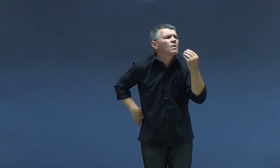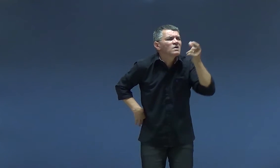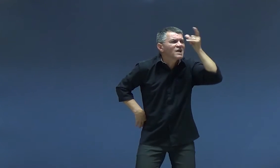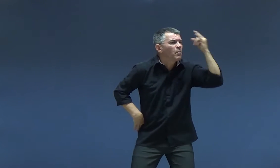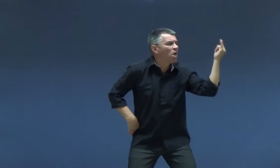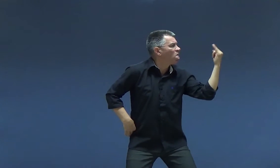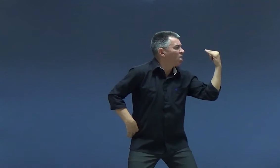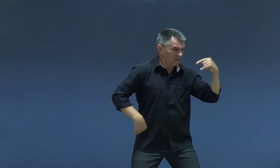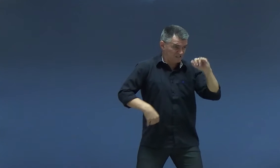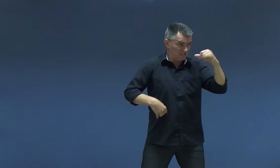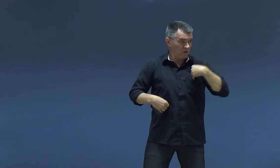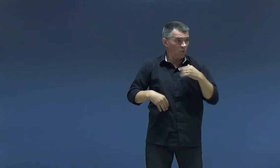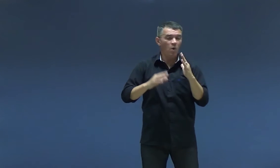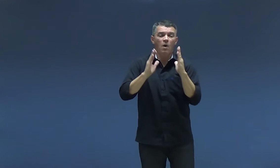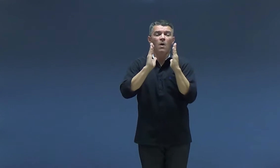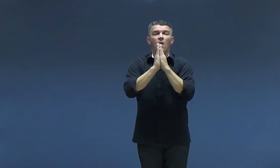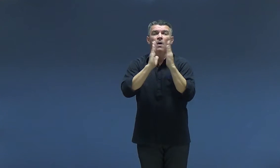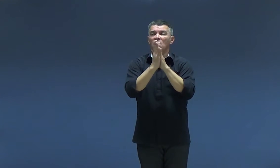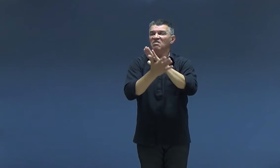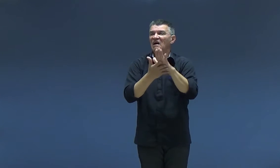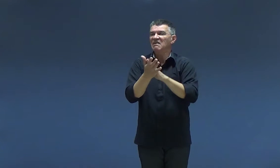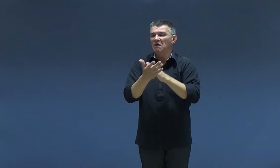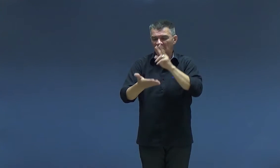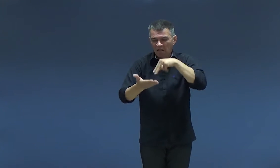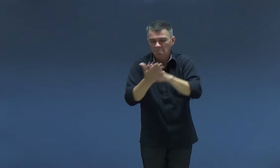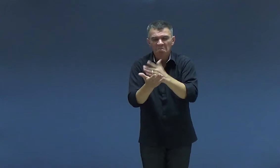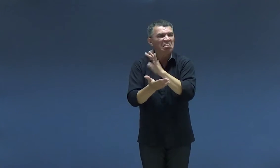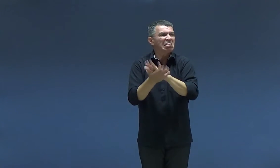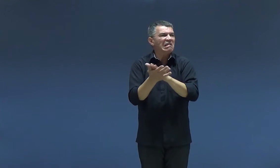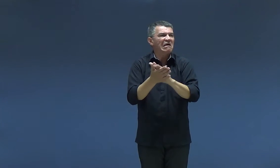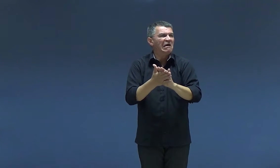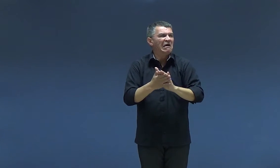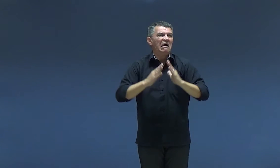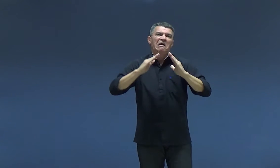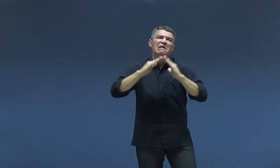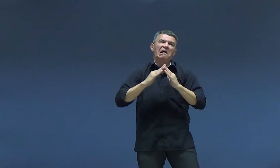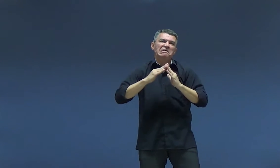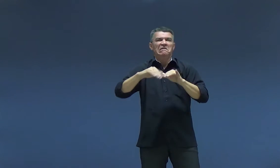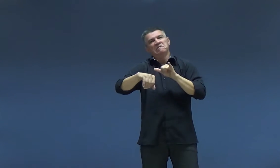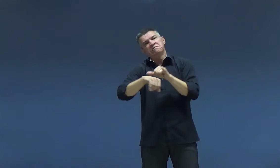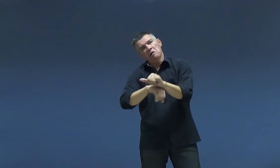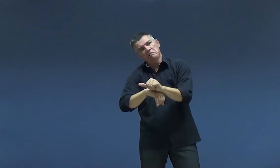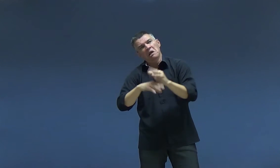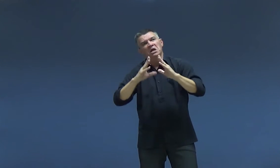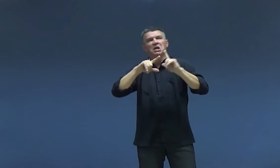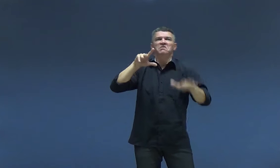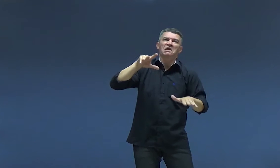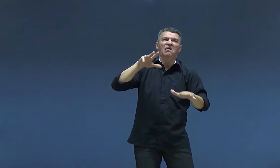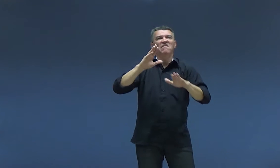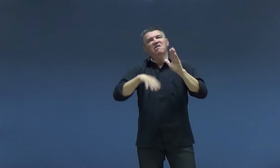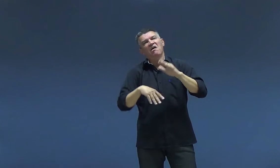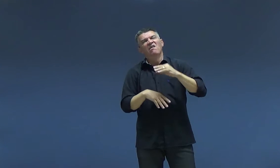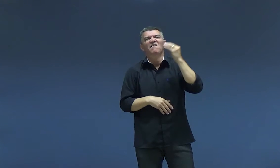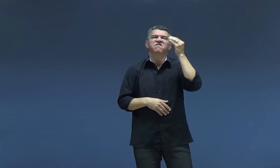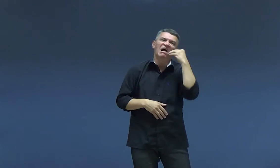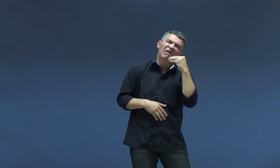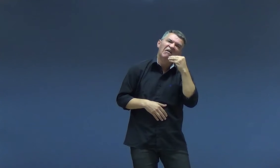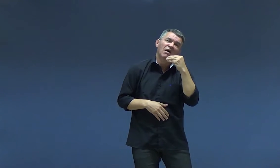Esqueceu? Ah, o diabo já tá aí, né? Se eu não orar, não ler a Bíblia, não fizer nada, ficar só em casa, ah, não vou na igreja, vou só de vez em